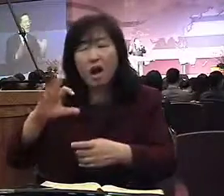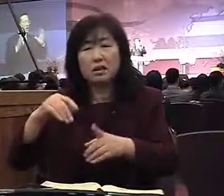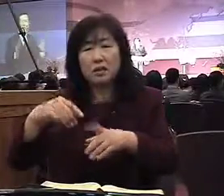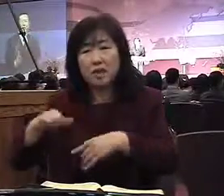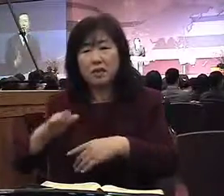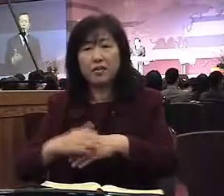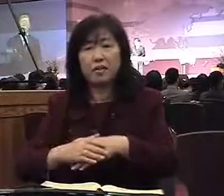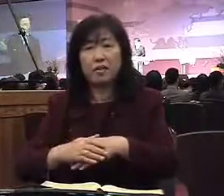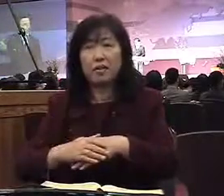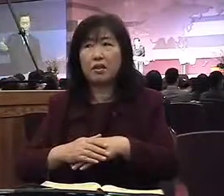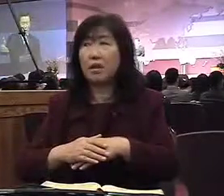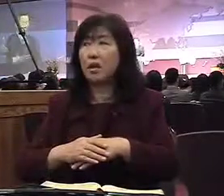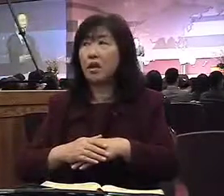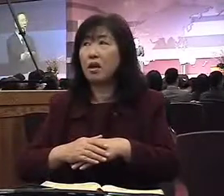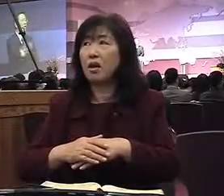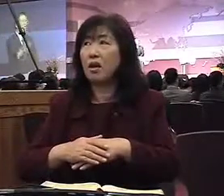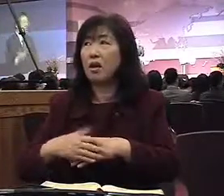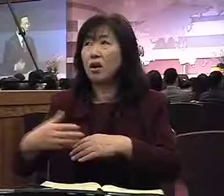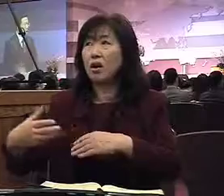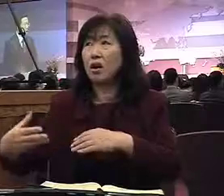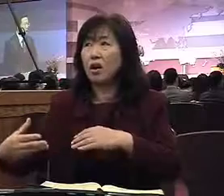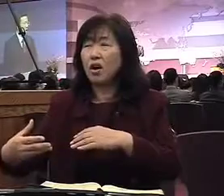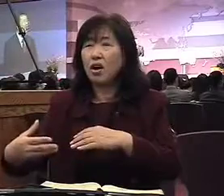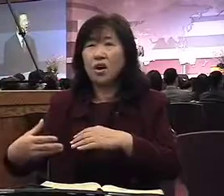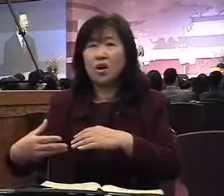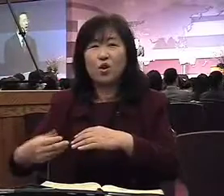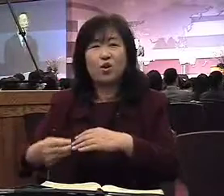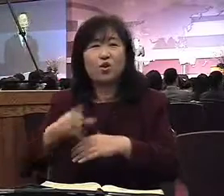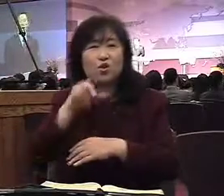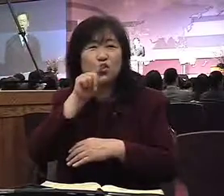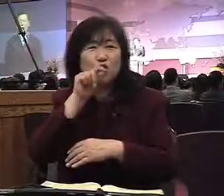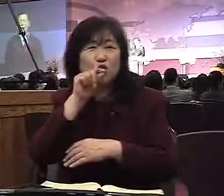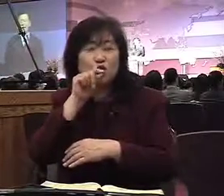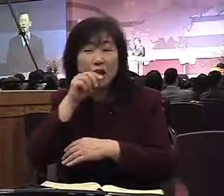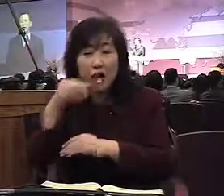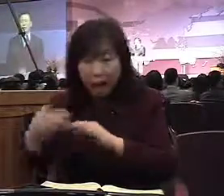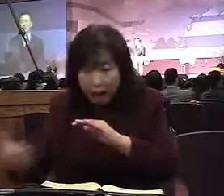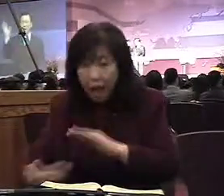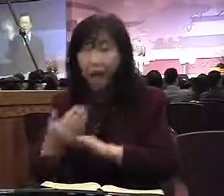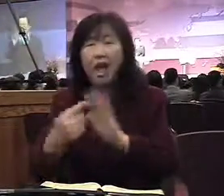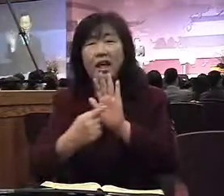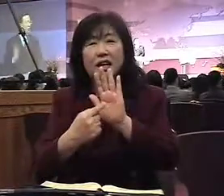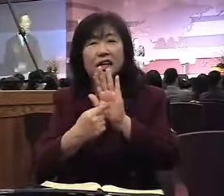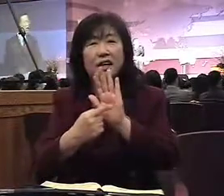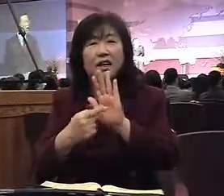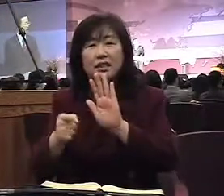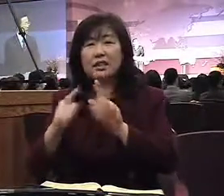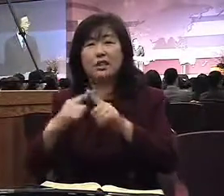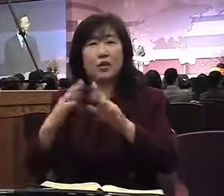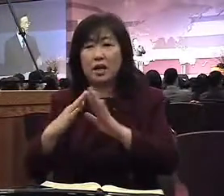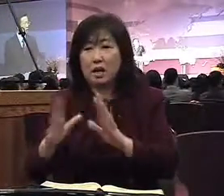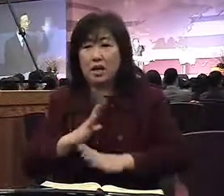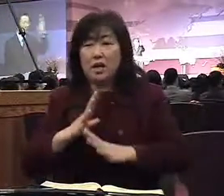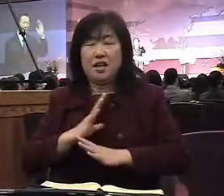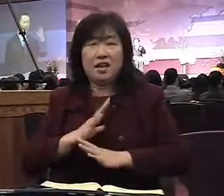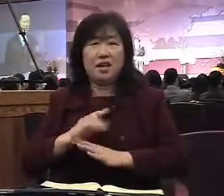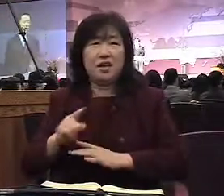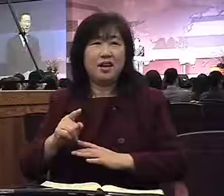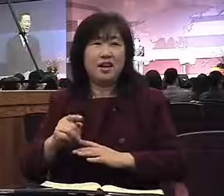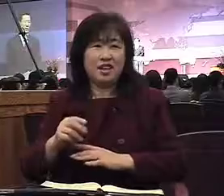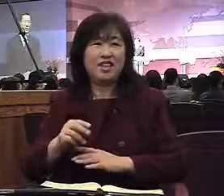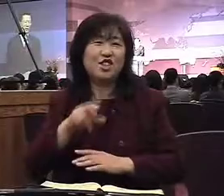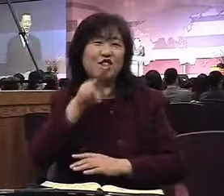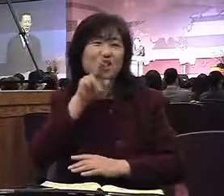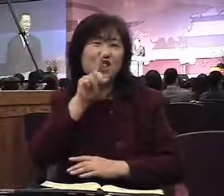갔는데 화장실에 볼일 보는 사이에 쥐가 딱 나타나요. 놀래가지고 다시는 그 교회 안 간다고 교회를 떠났다는